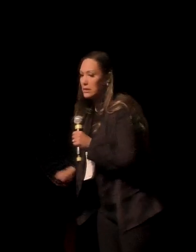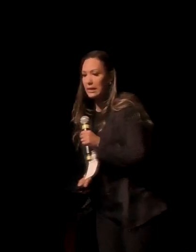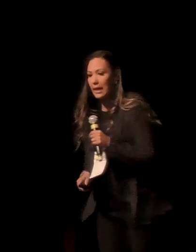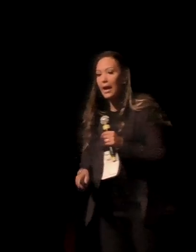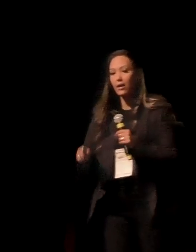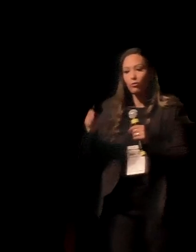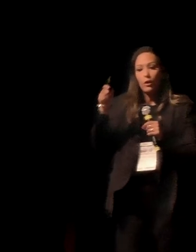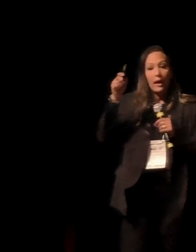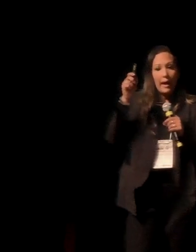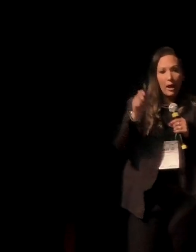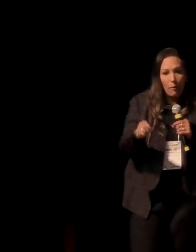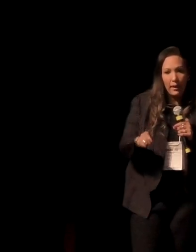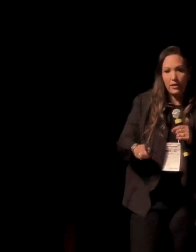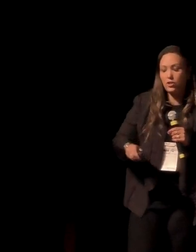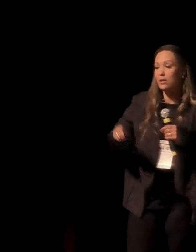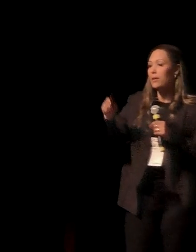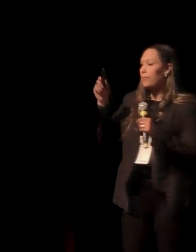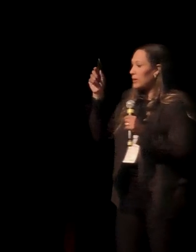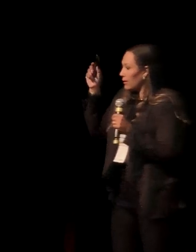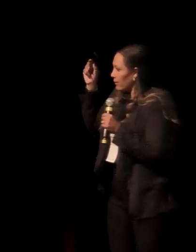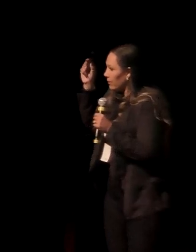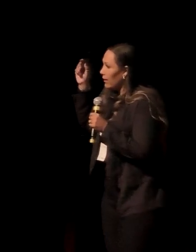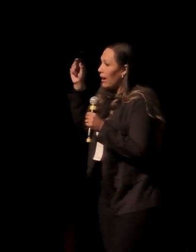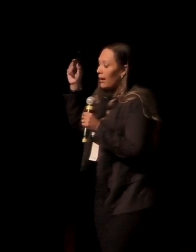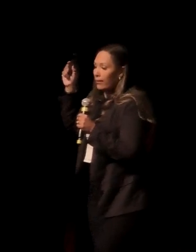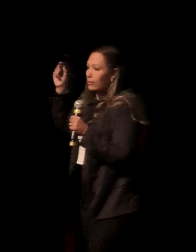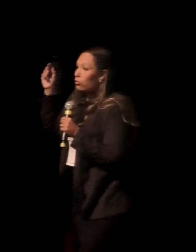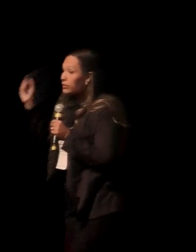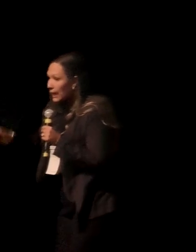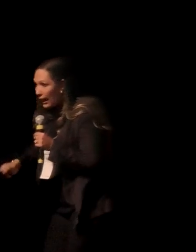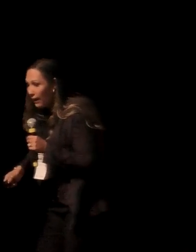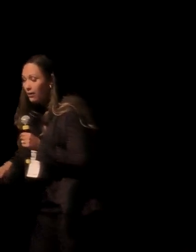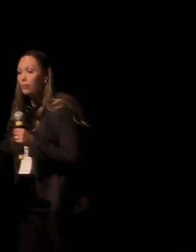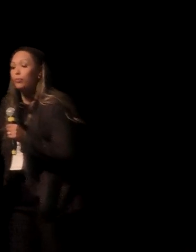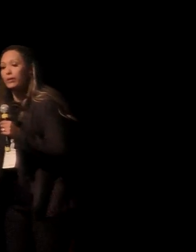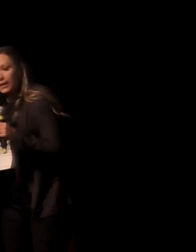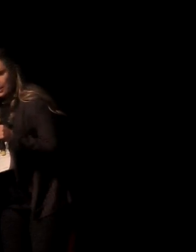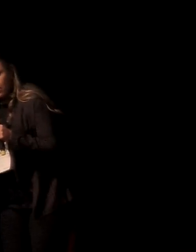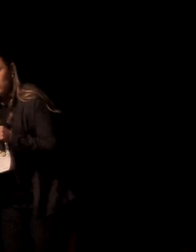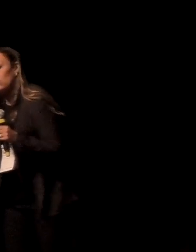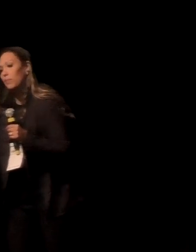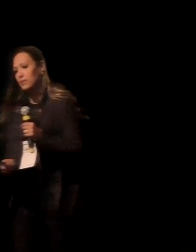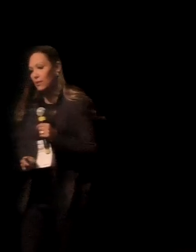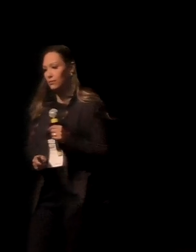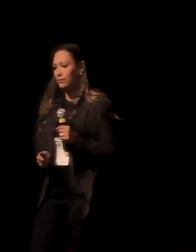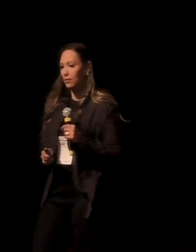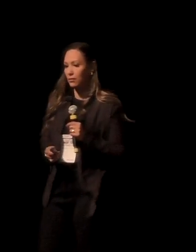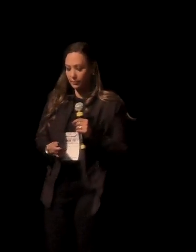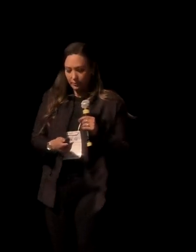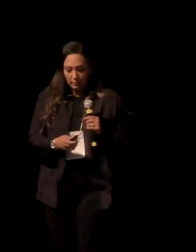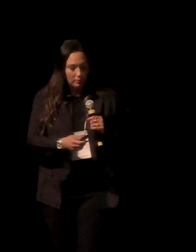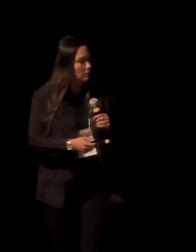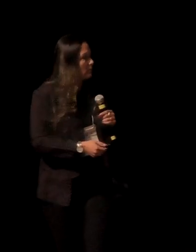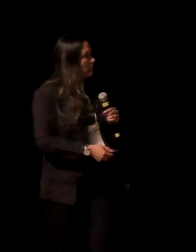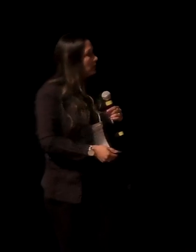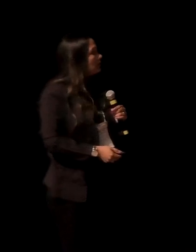pessoas que queiram realmente lutar por essa transformação